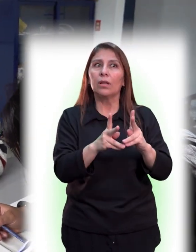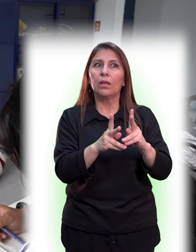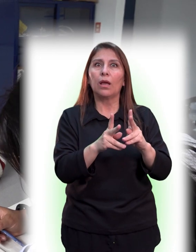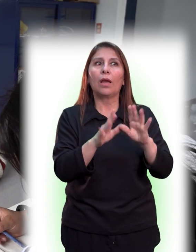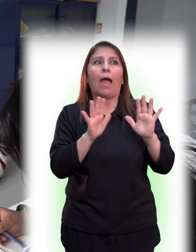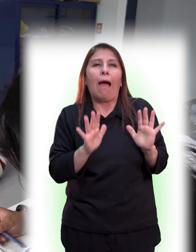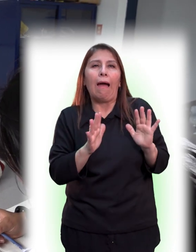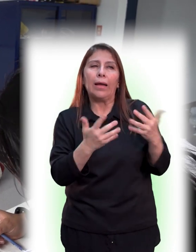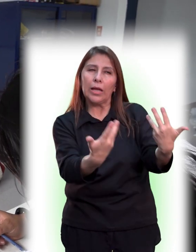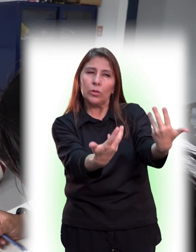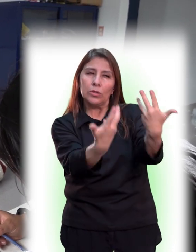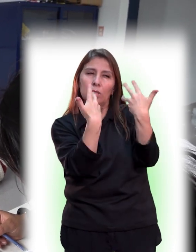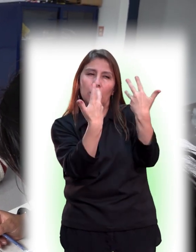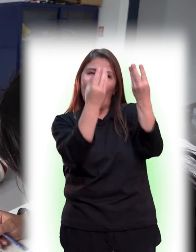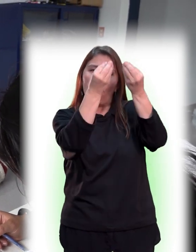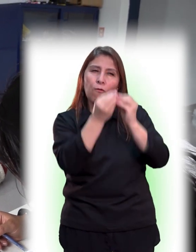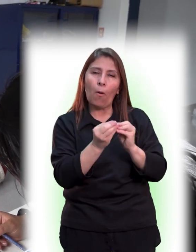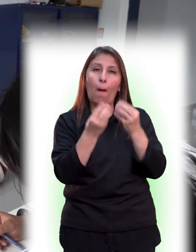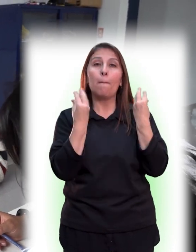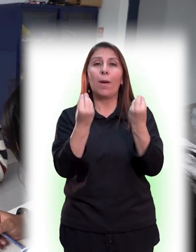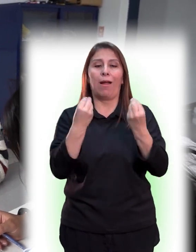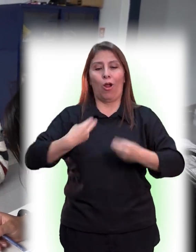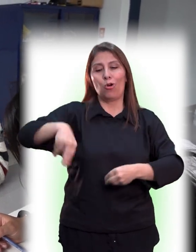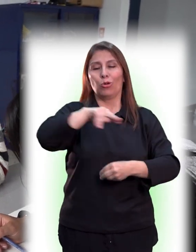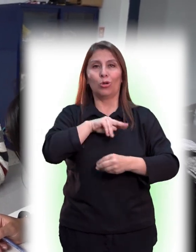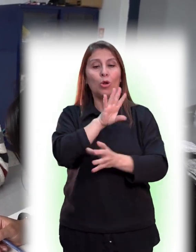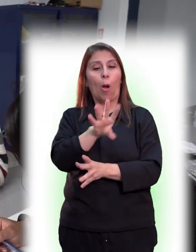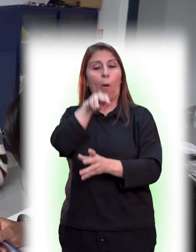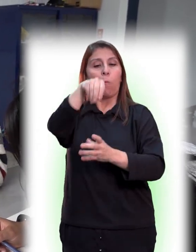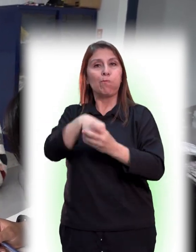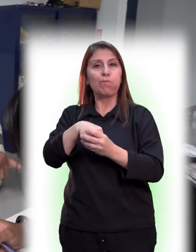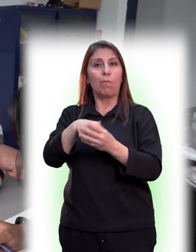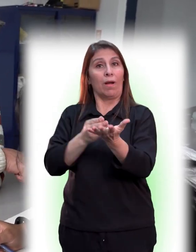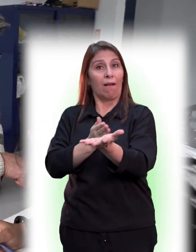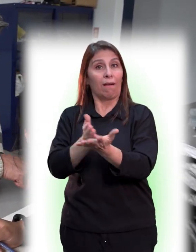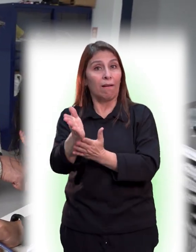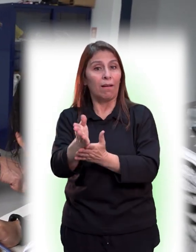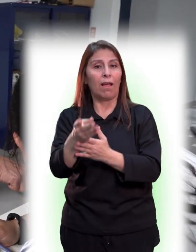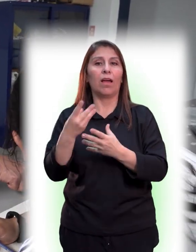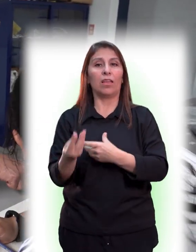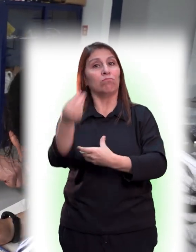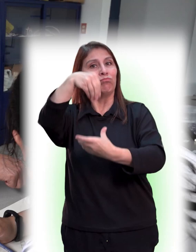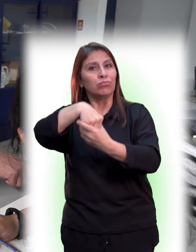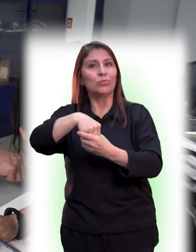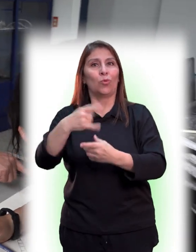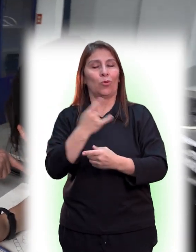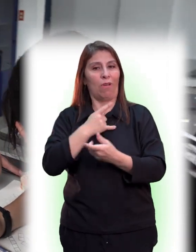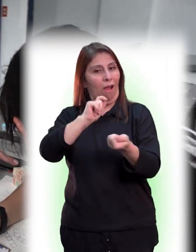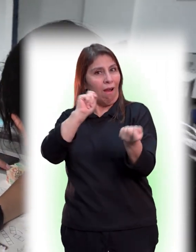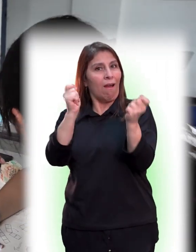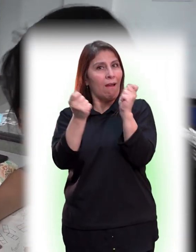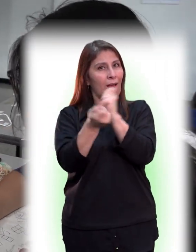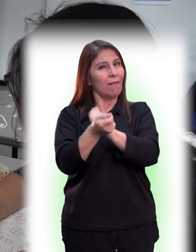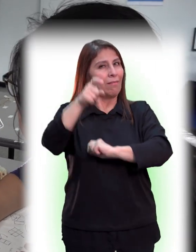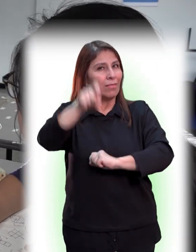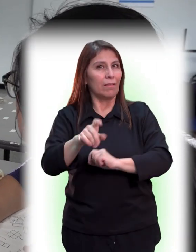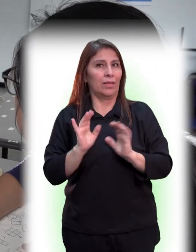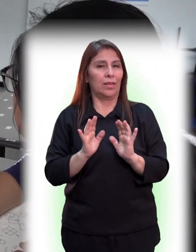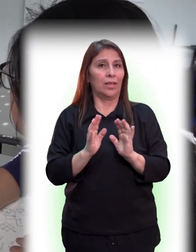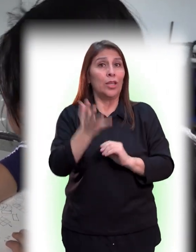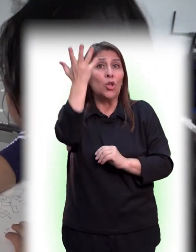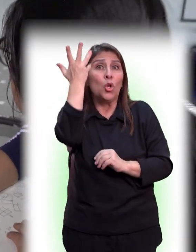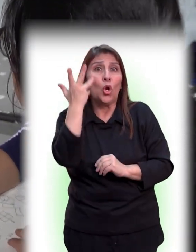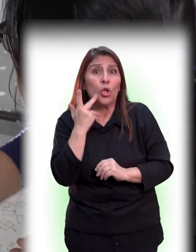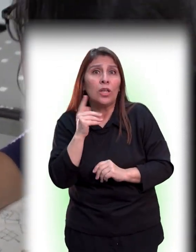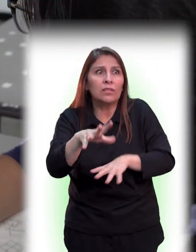nosotros cambiar nuestras dinámicas al interior del programa y al interior de la universidad, considero. Y que cada día aprendemos